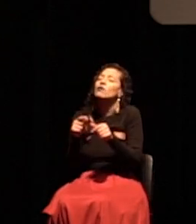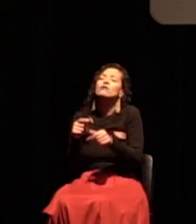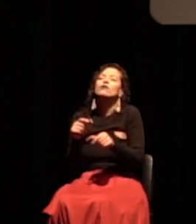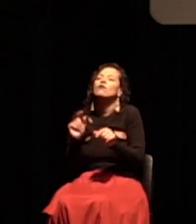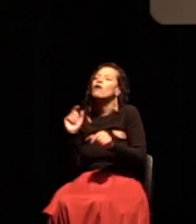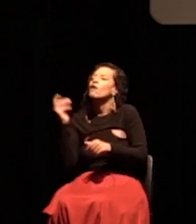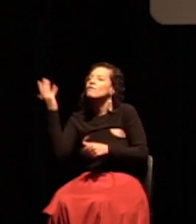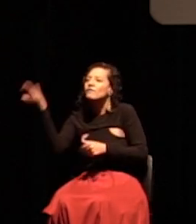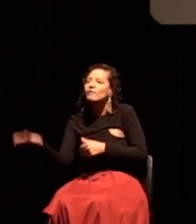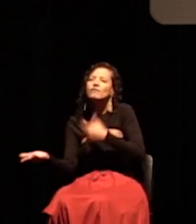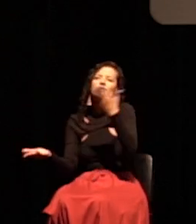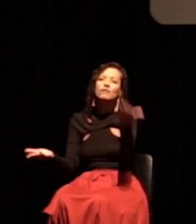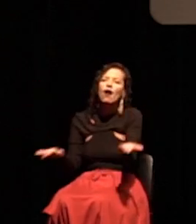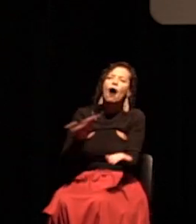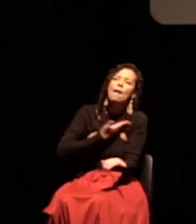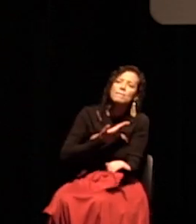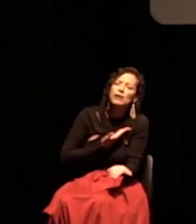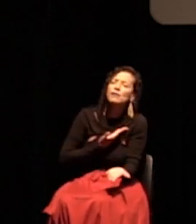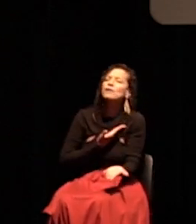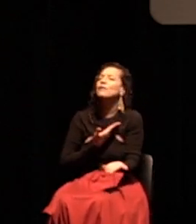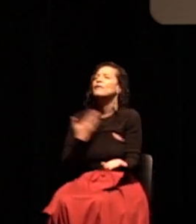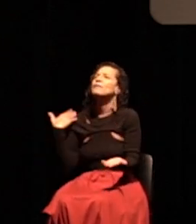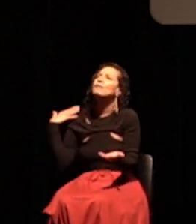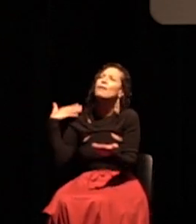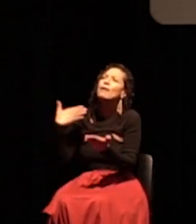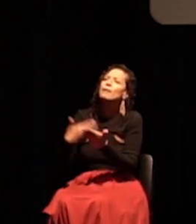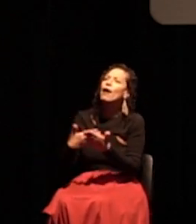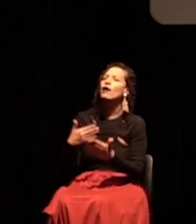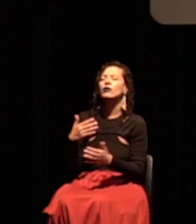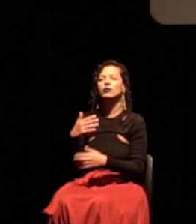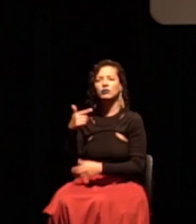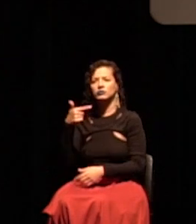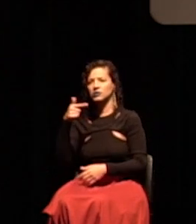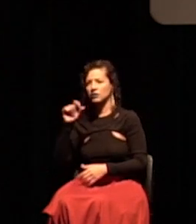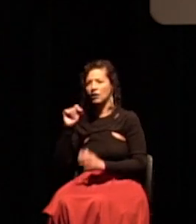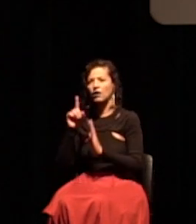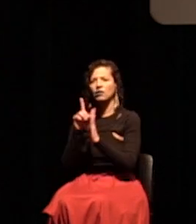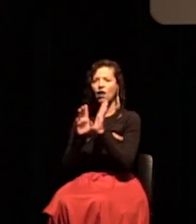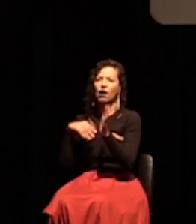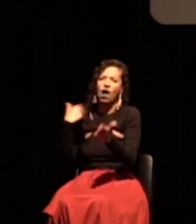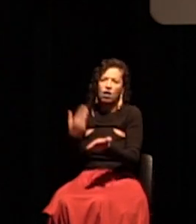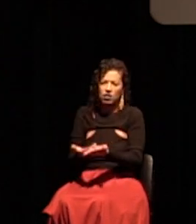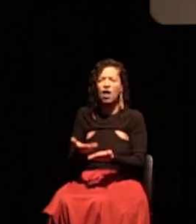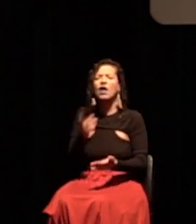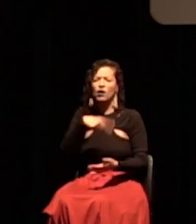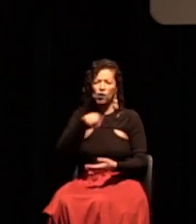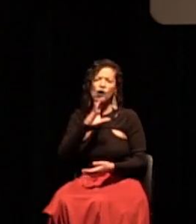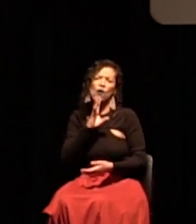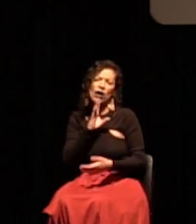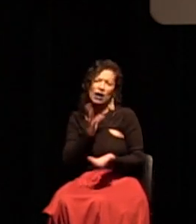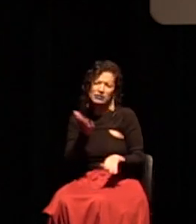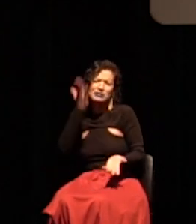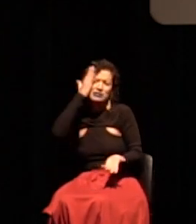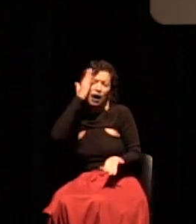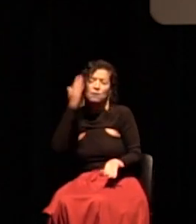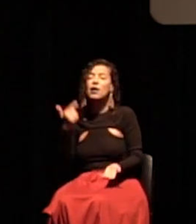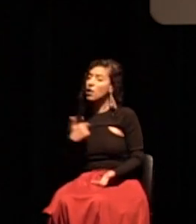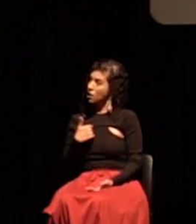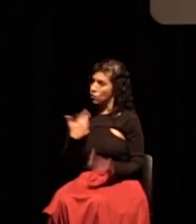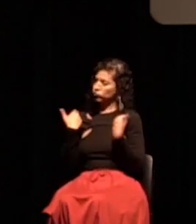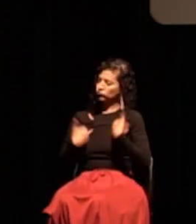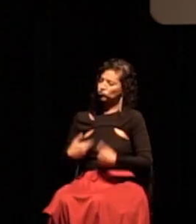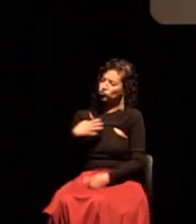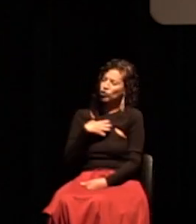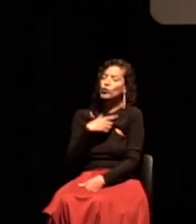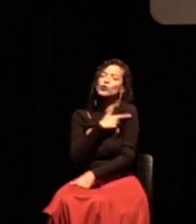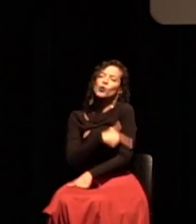amigas que convivem comigo desde os 70 sabem disso. Eu tinha uma posição, para eu ser bem educada, assim, reservada,